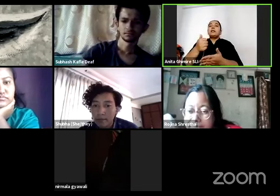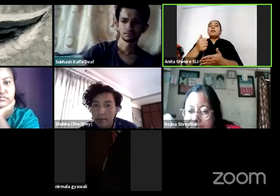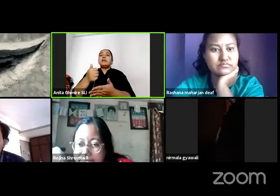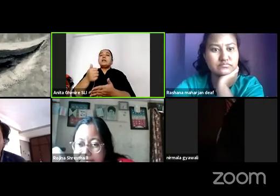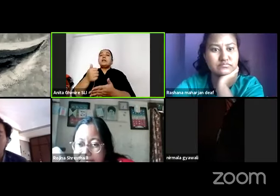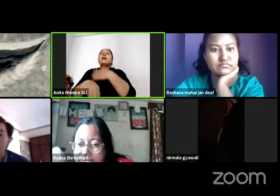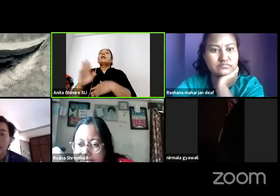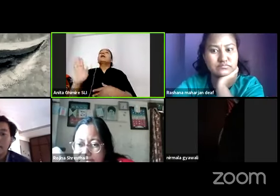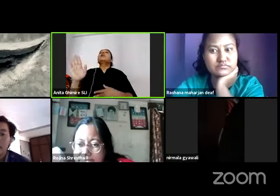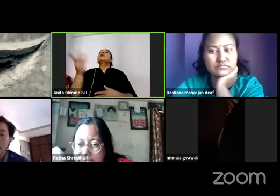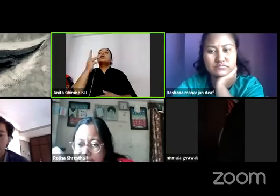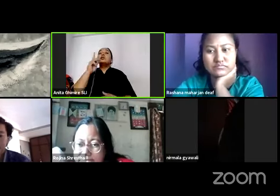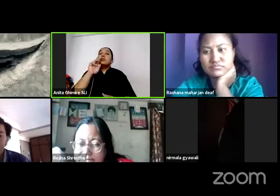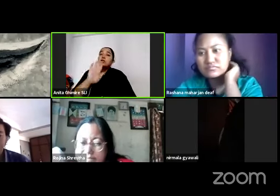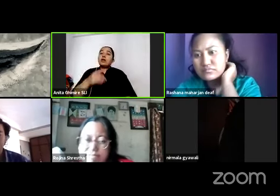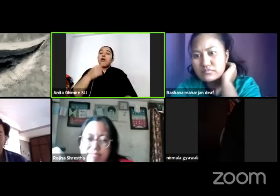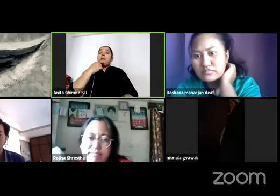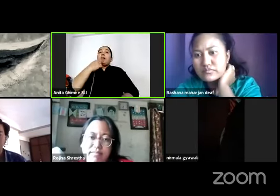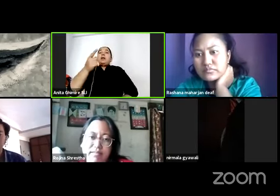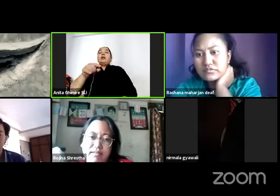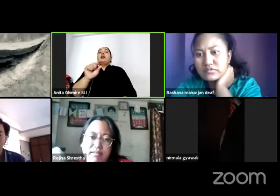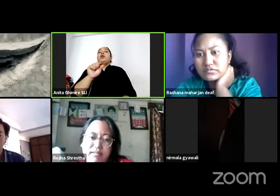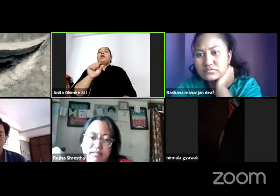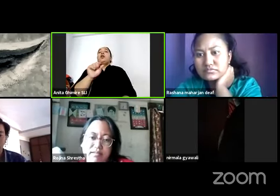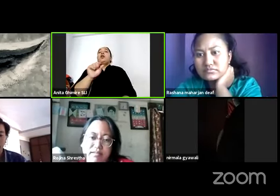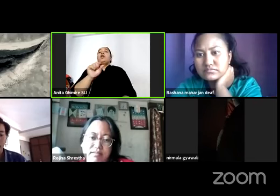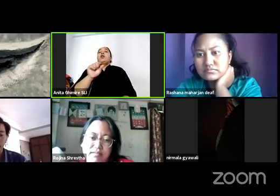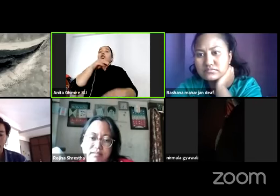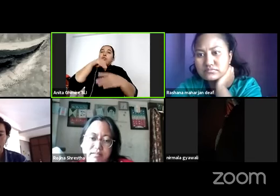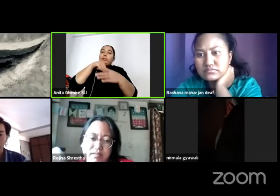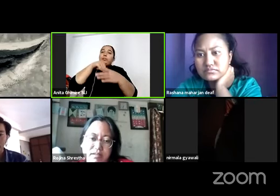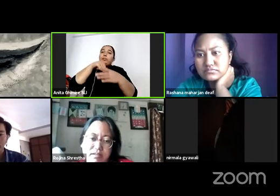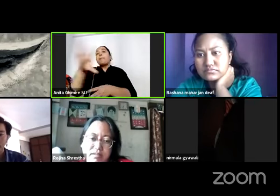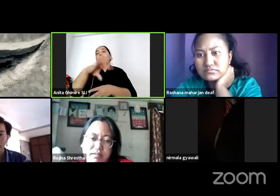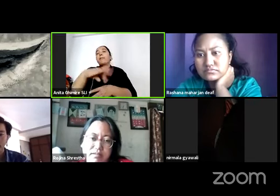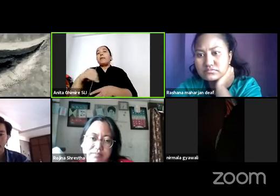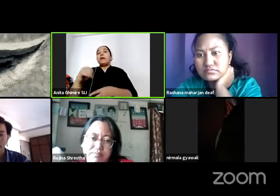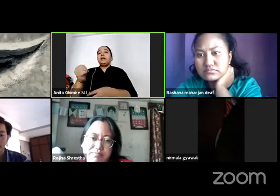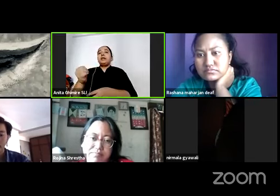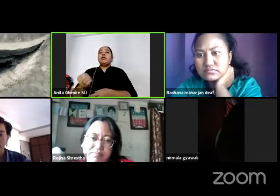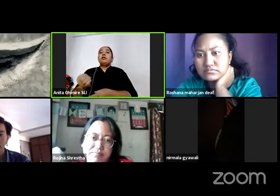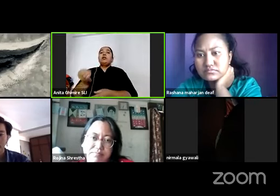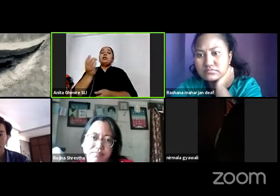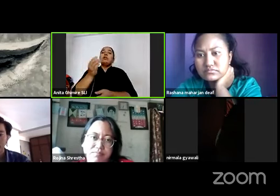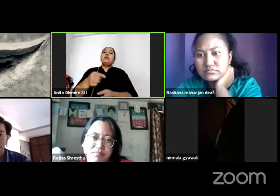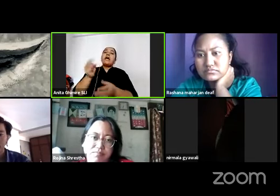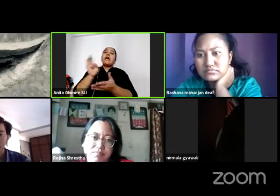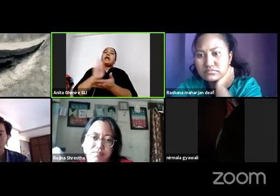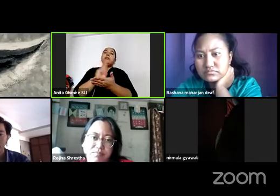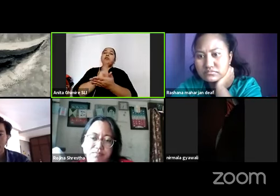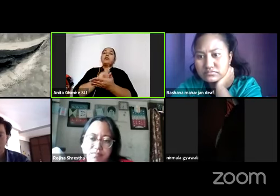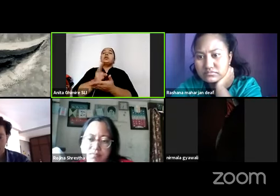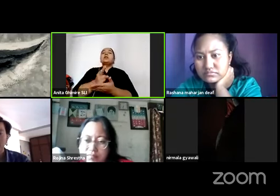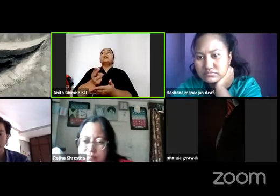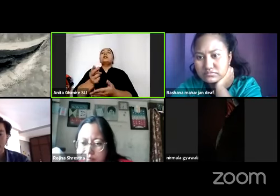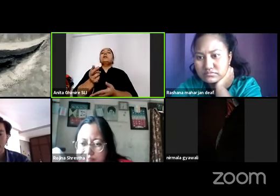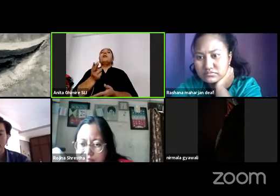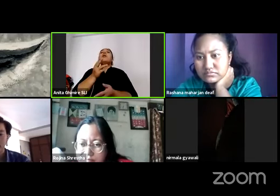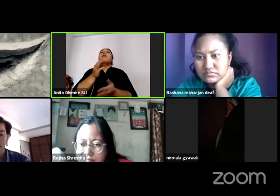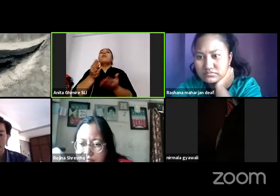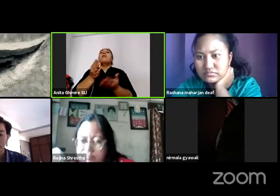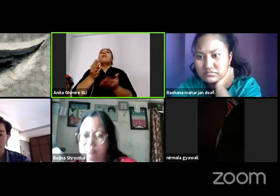त्यस त्यसभित्र चाहिँ सबै डिस्क्रिप्सन डिटेल रिपोर्ट पढ्न म नि इच्छुक छु र म तपाईँको इमेल लिस्टमा छु है. अनि